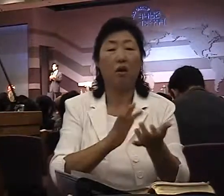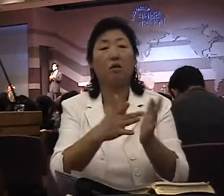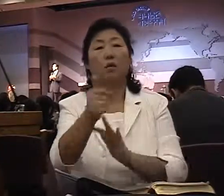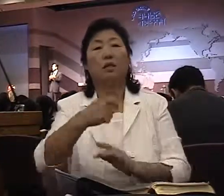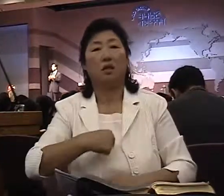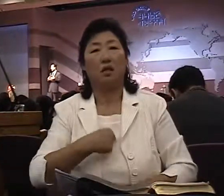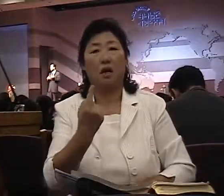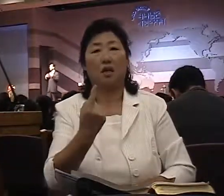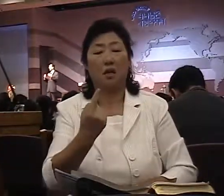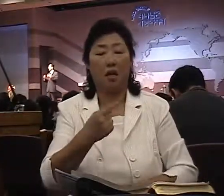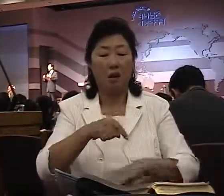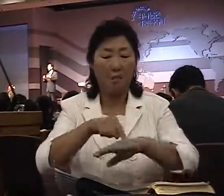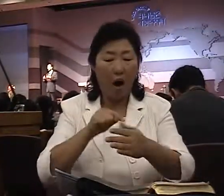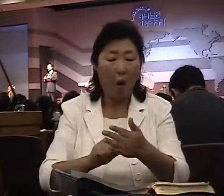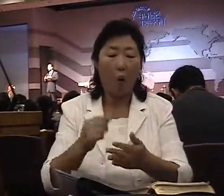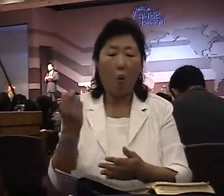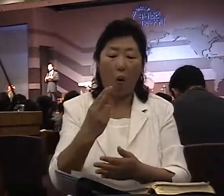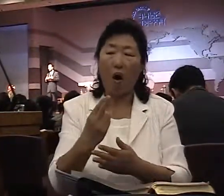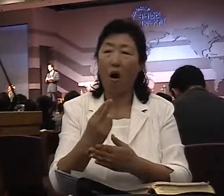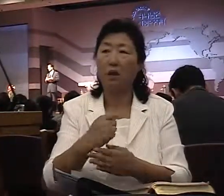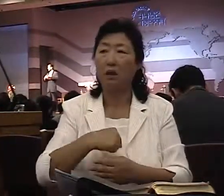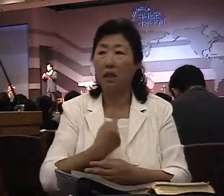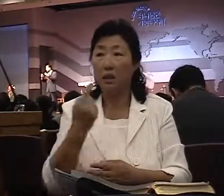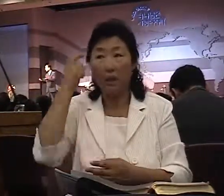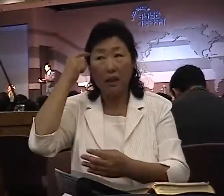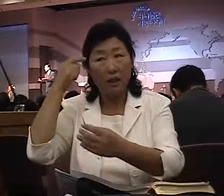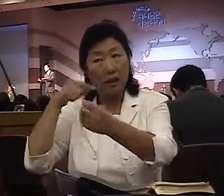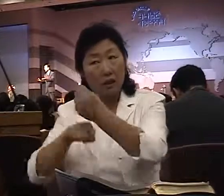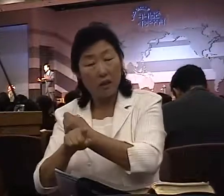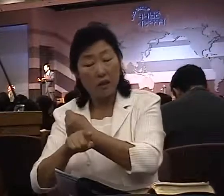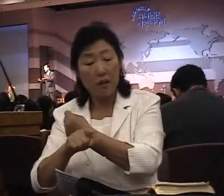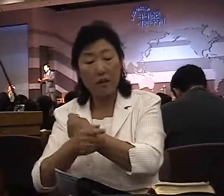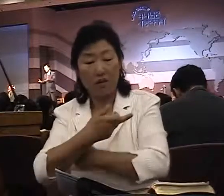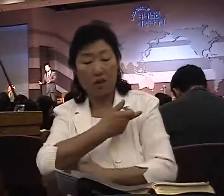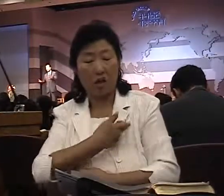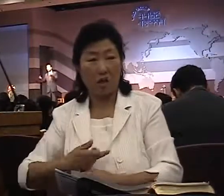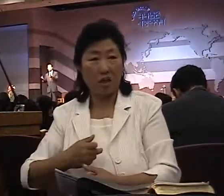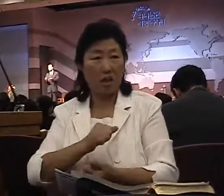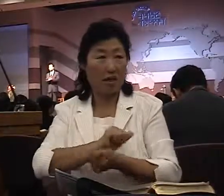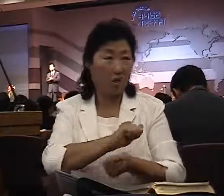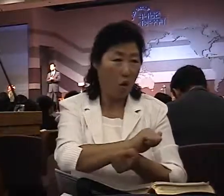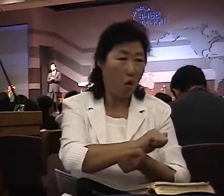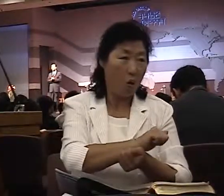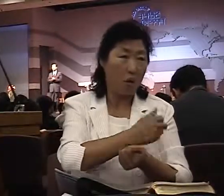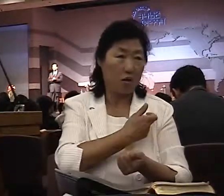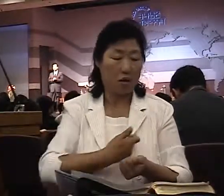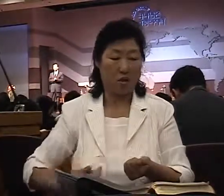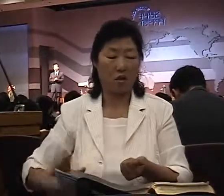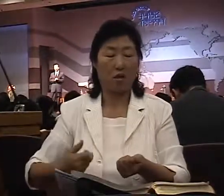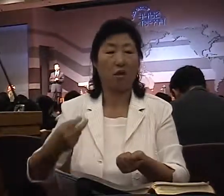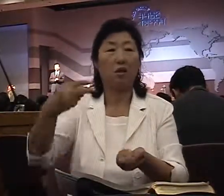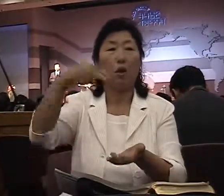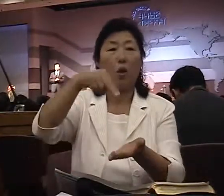그 마음과 자신의 그 뜻을 제자들에게 전수하셔서 제자들을 세우셨죠. 사도행전에 또한